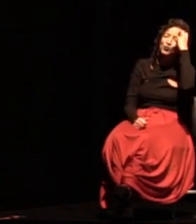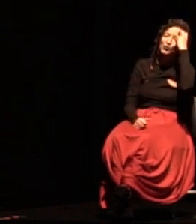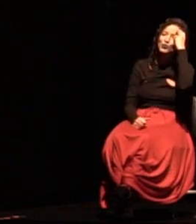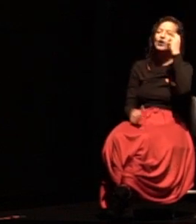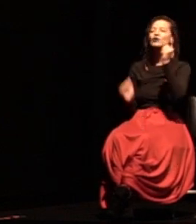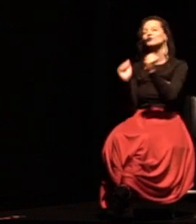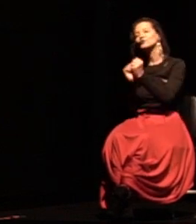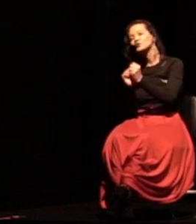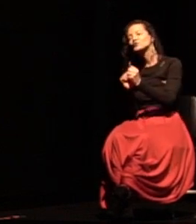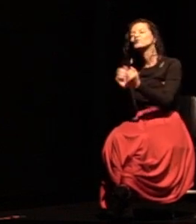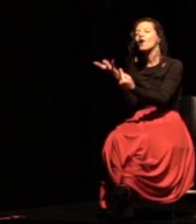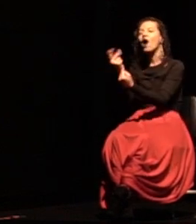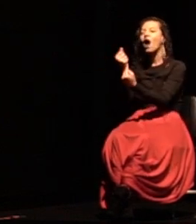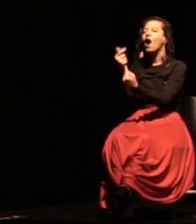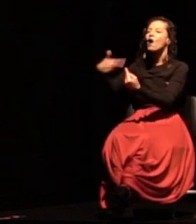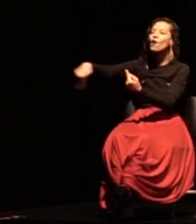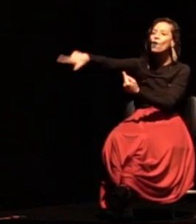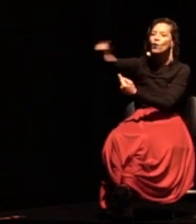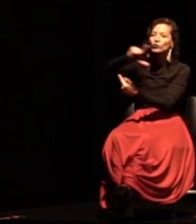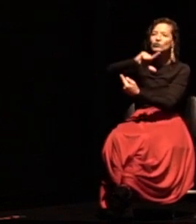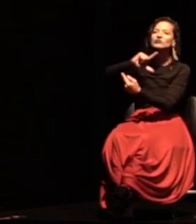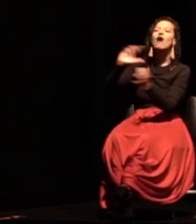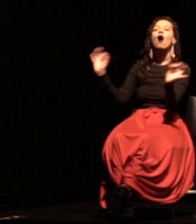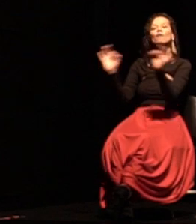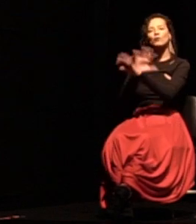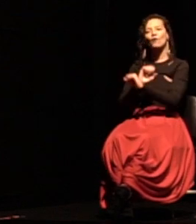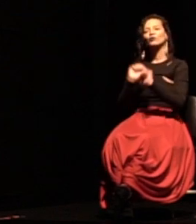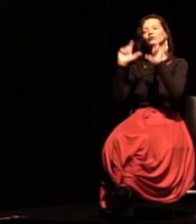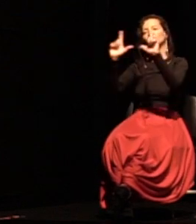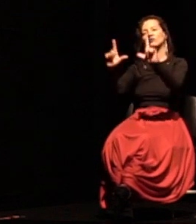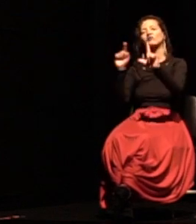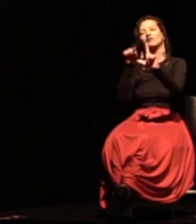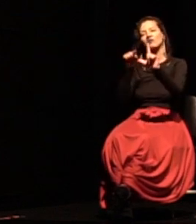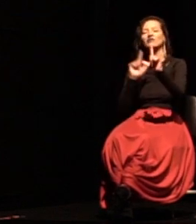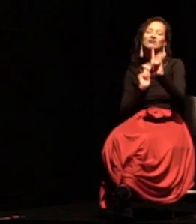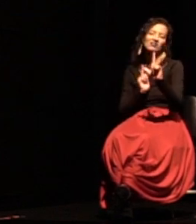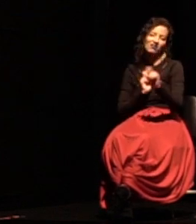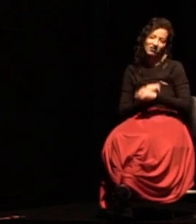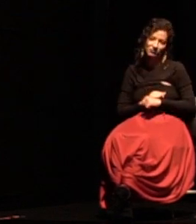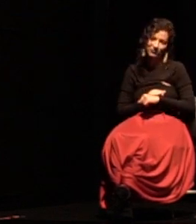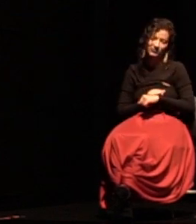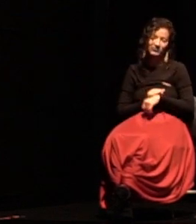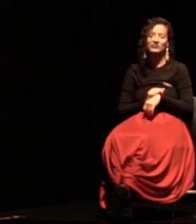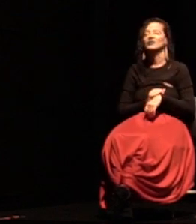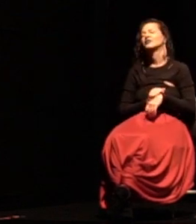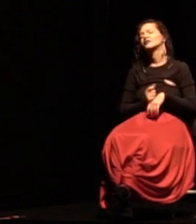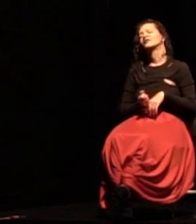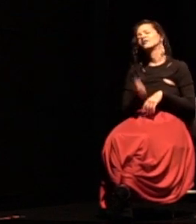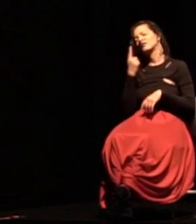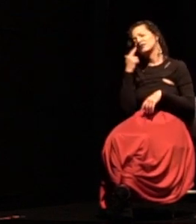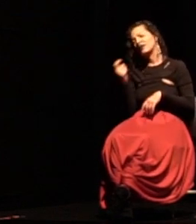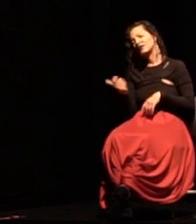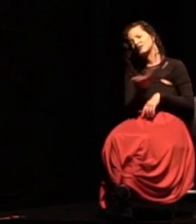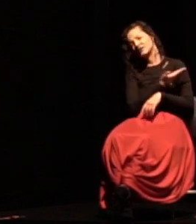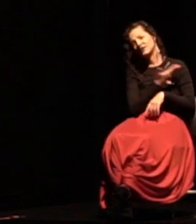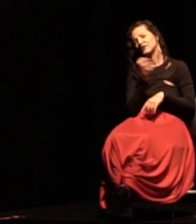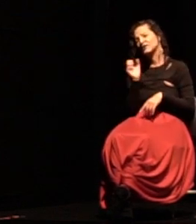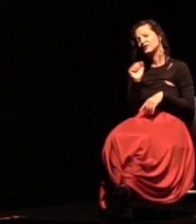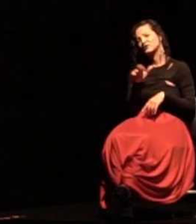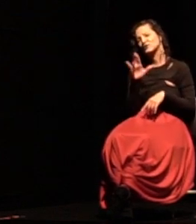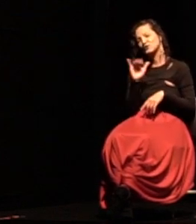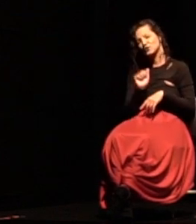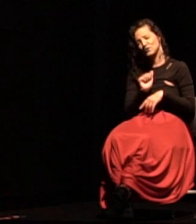outros artistas, ela se faz. E eu acho muito interessante uma coisa que Sônia levantou,